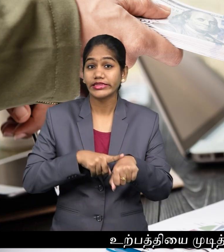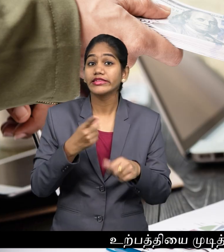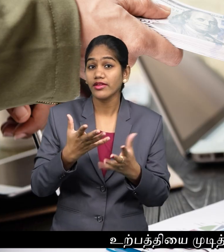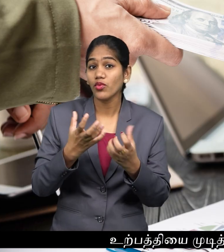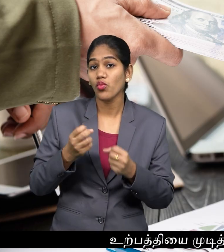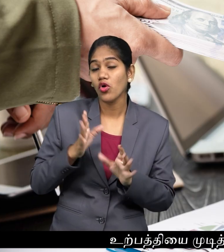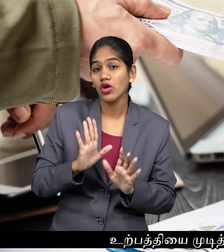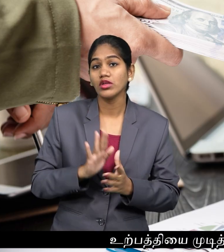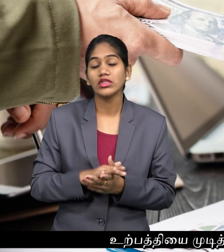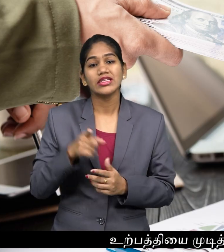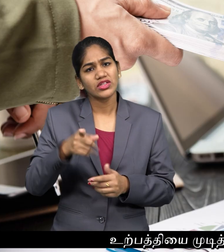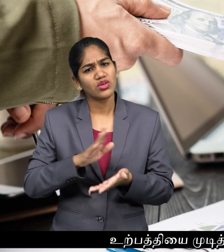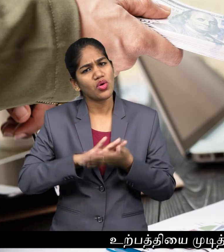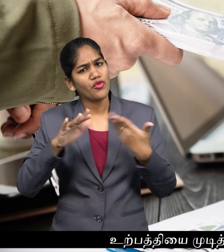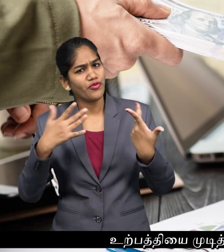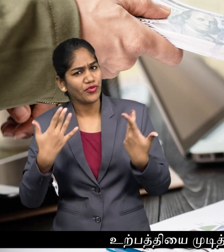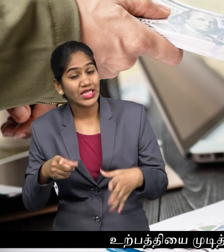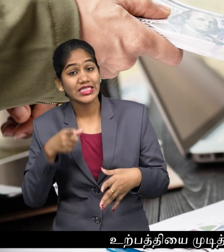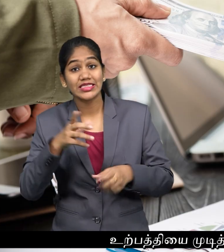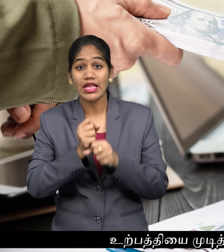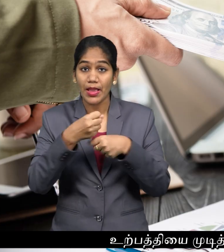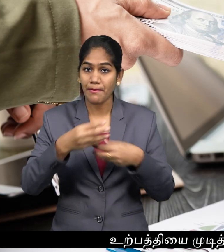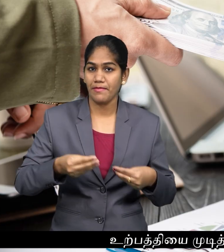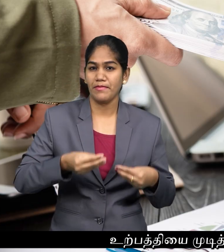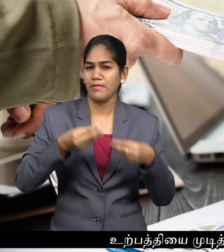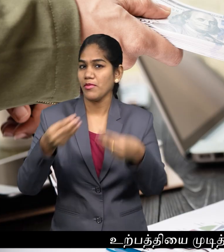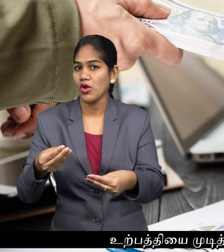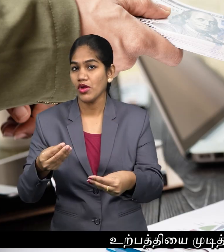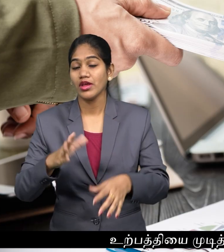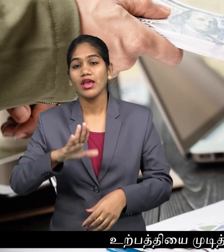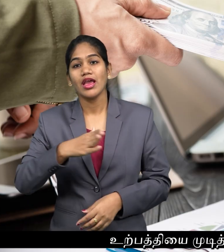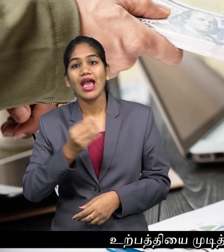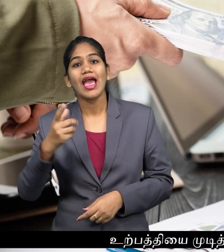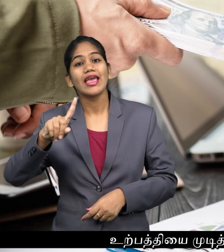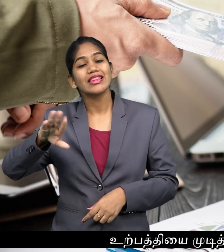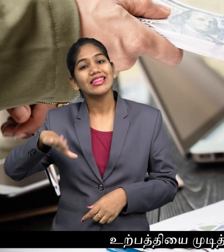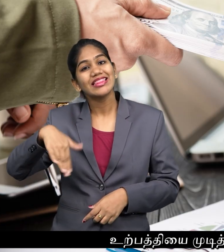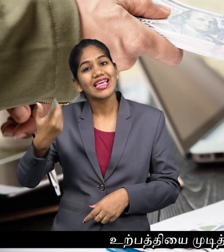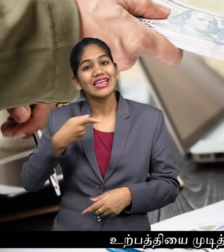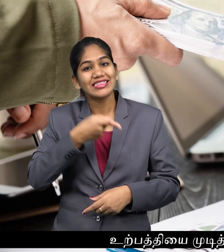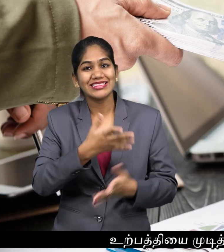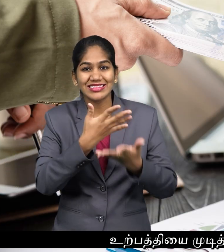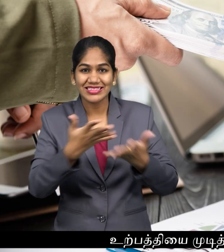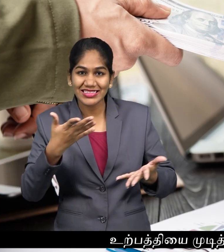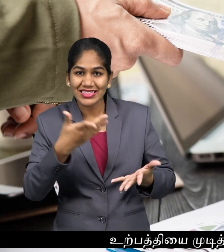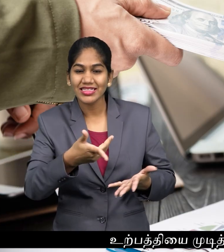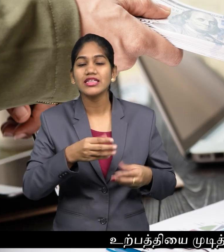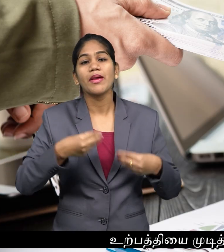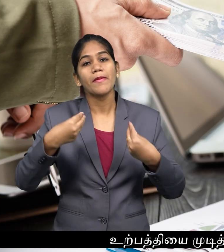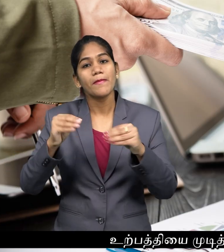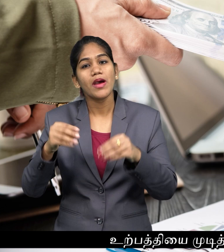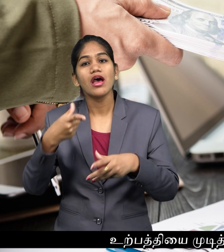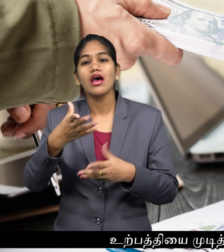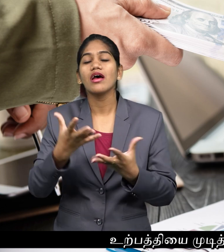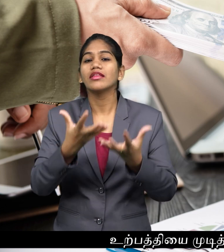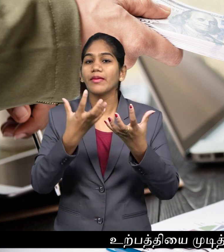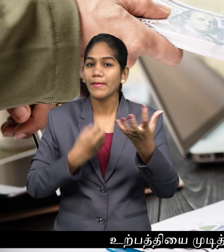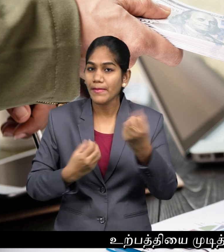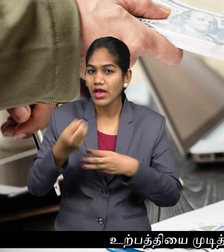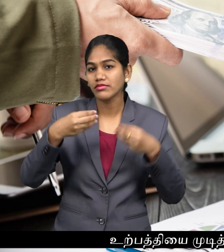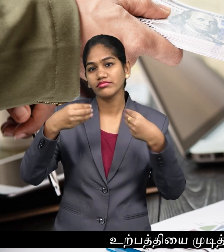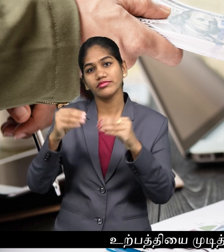உற்பத்தியை முடித்து இந்த பொருட்கள் அல்லது சேவைகளை சந்தையில் விற்க நேரம் எடுக்கும்.